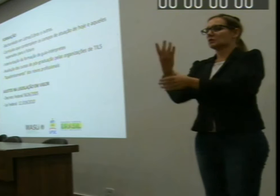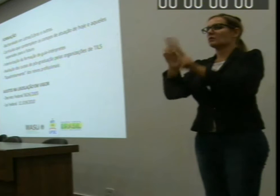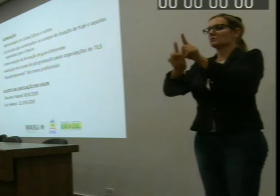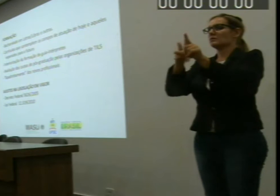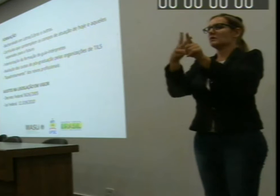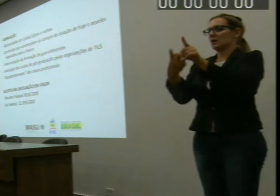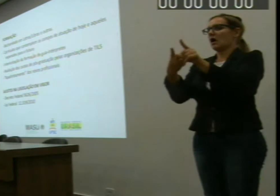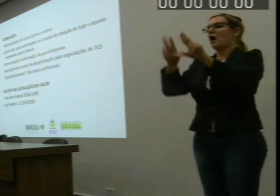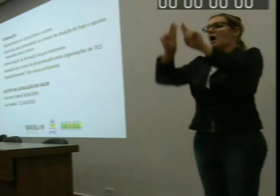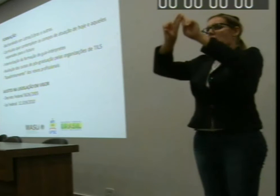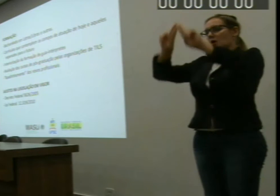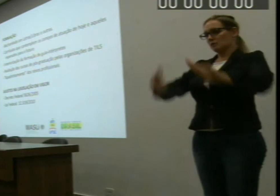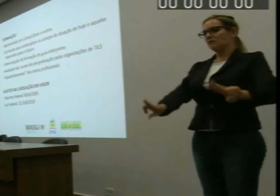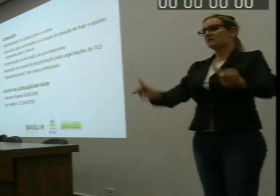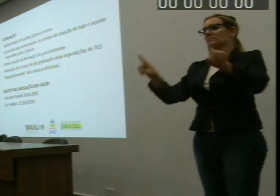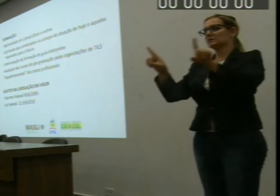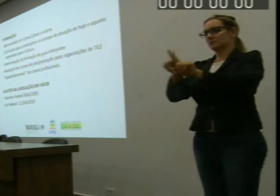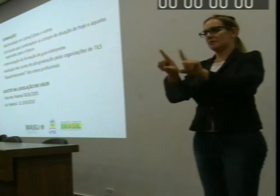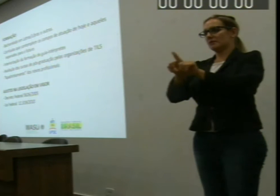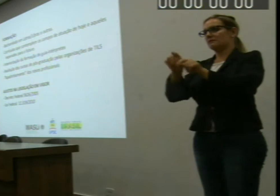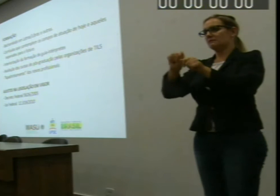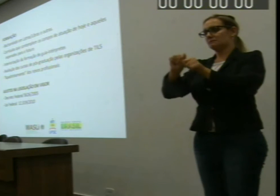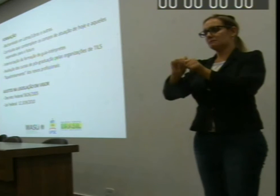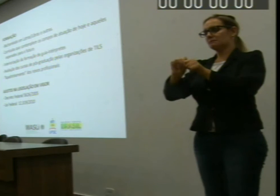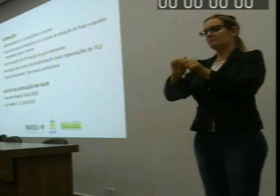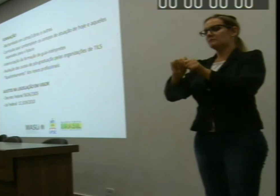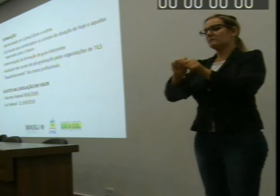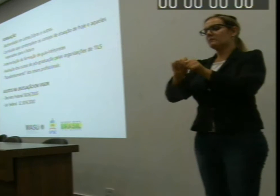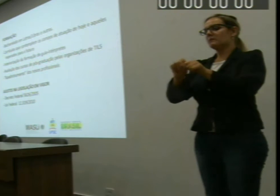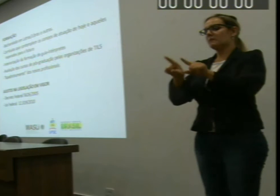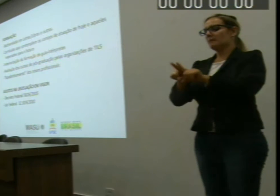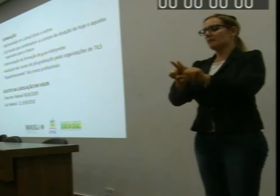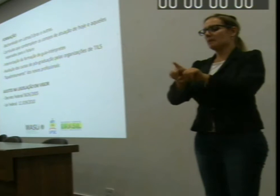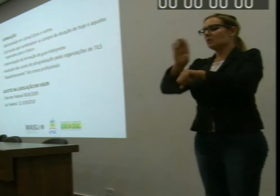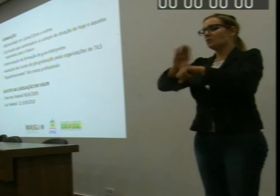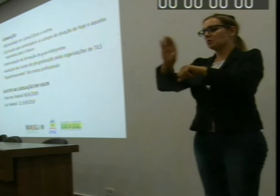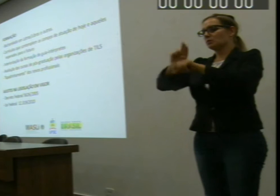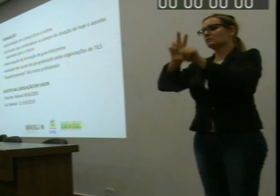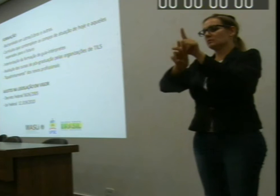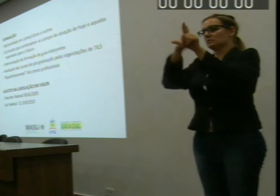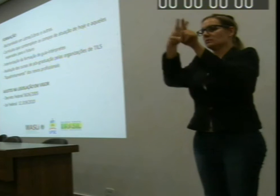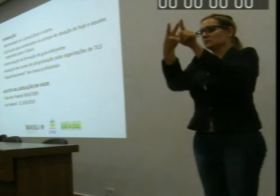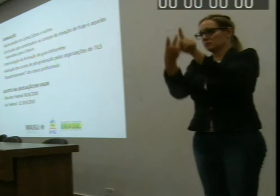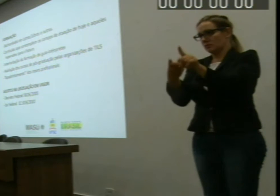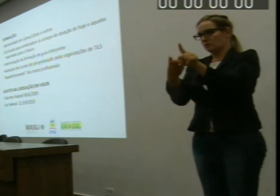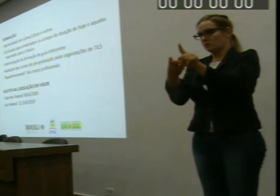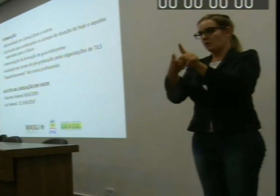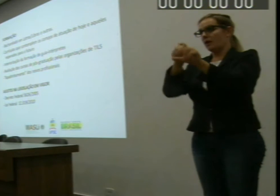ufsk também que institucionalizou o bacharelado